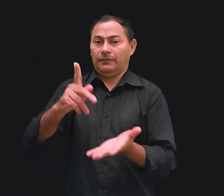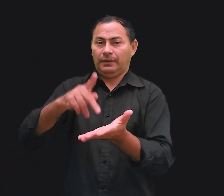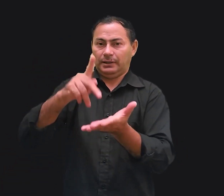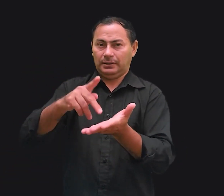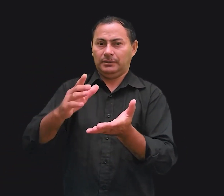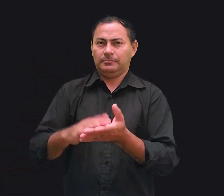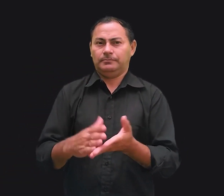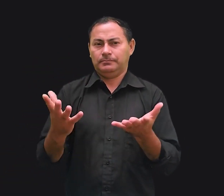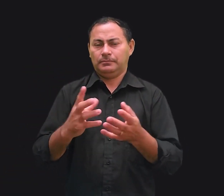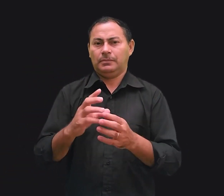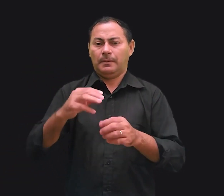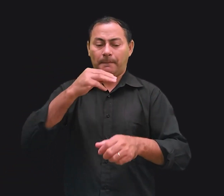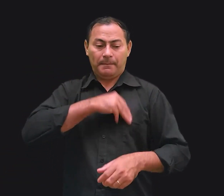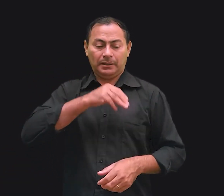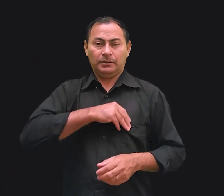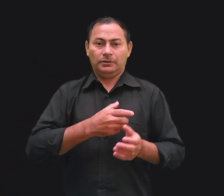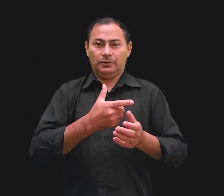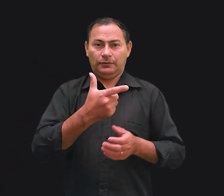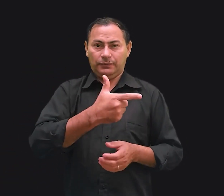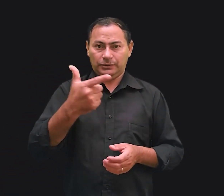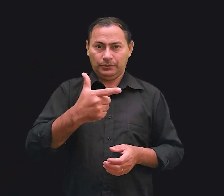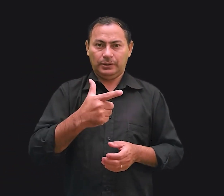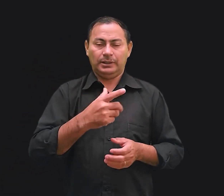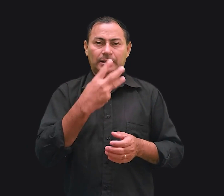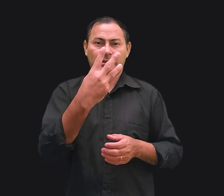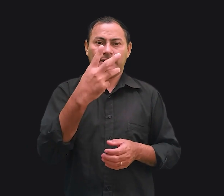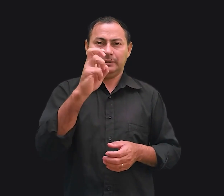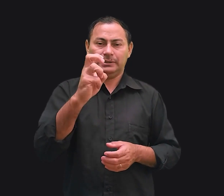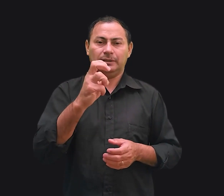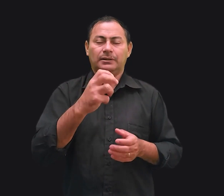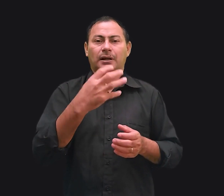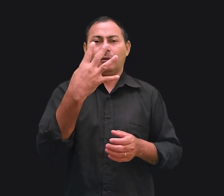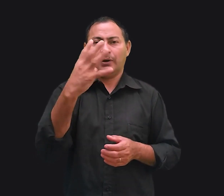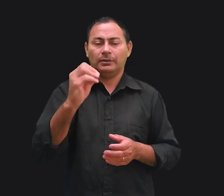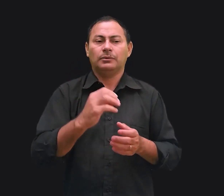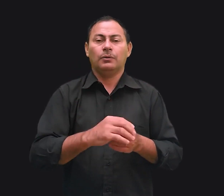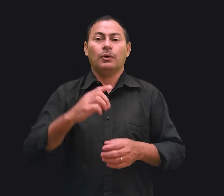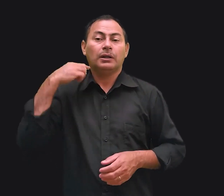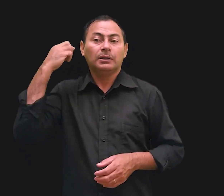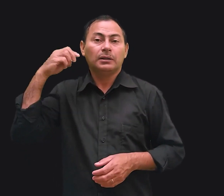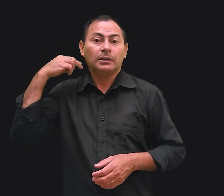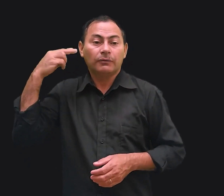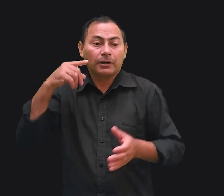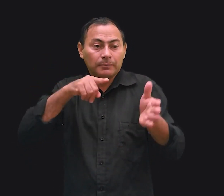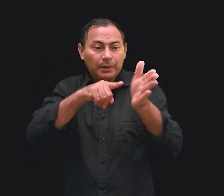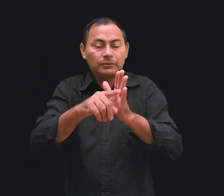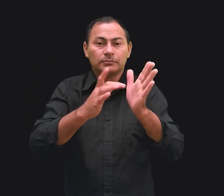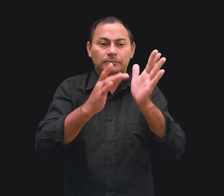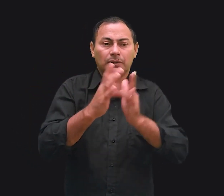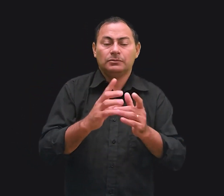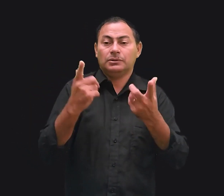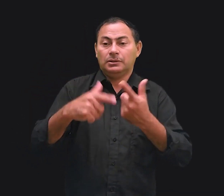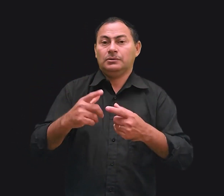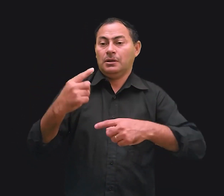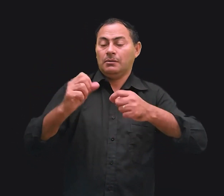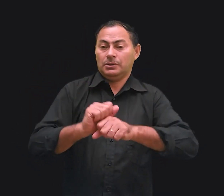autoestima verdadeira. Em Mateus 22, 35 a 40, um advogado faz uma pergunta a Jesus que resultou em uma